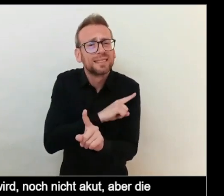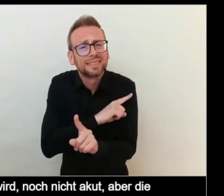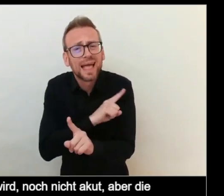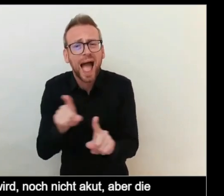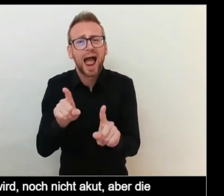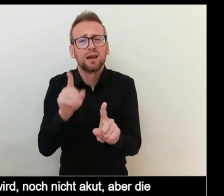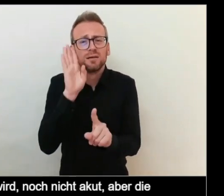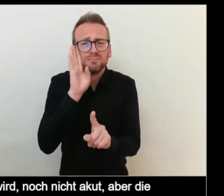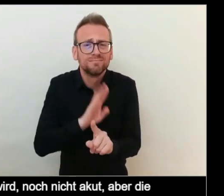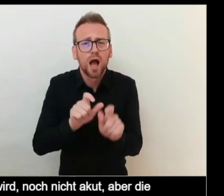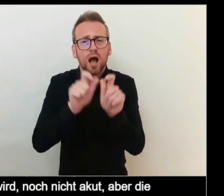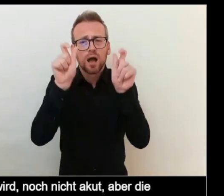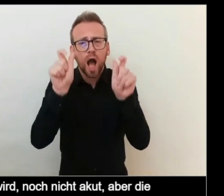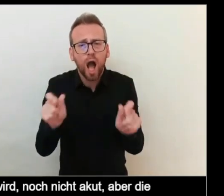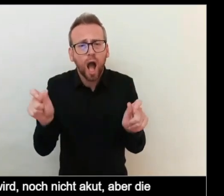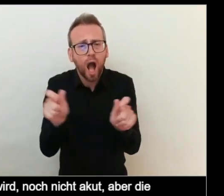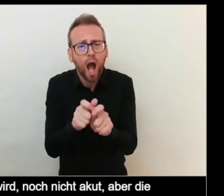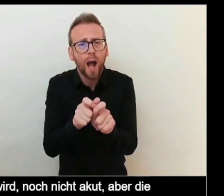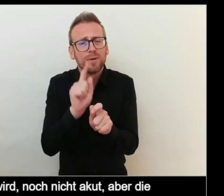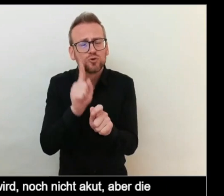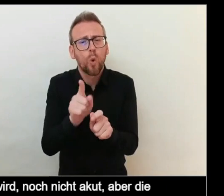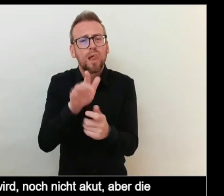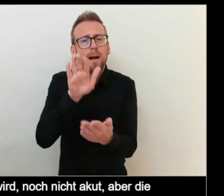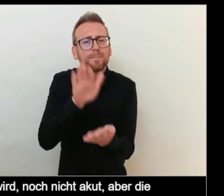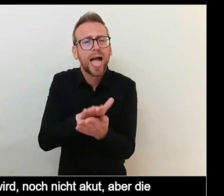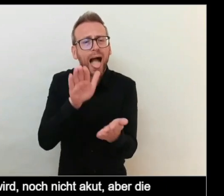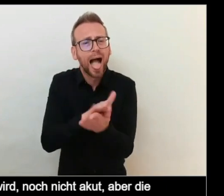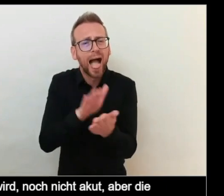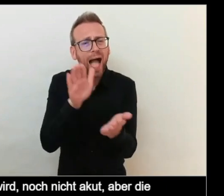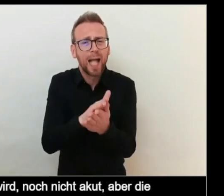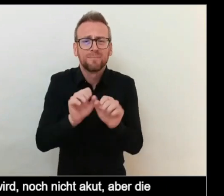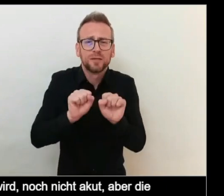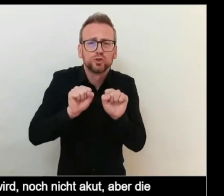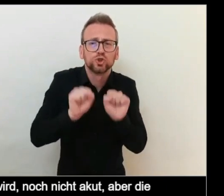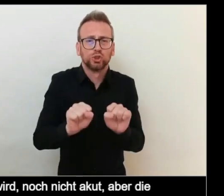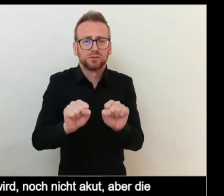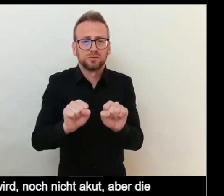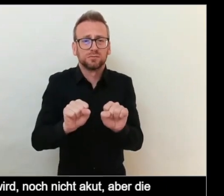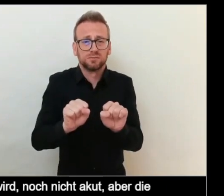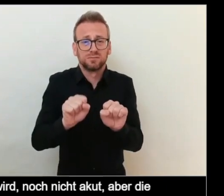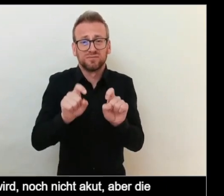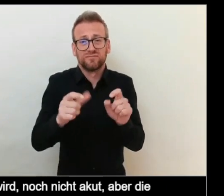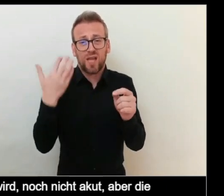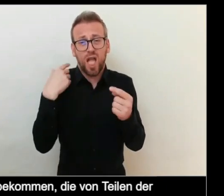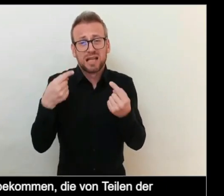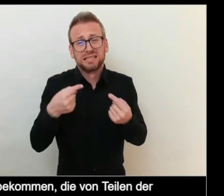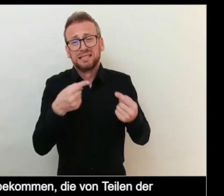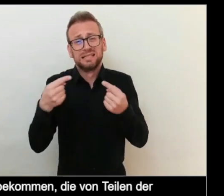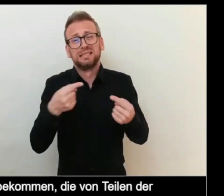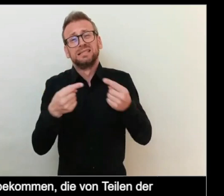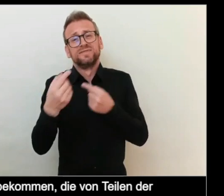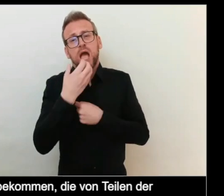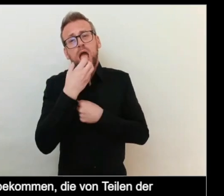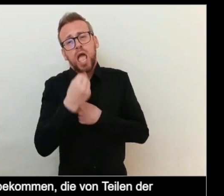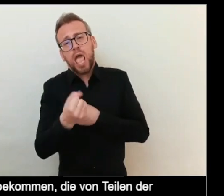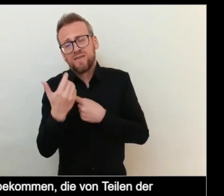die Länder, die Möglichkeit, Verordnungen zu erlassen mit diesen Maßnahmen, die wir alle kennen, zum 19.3.